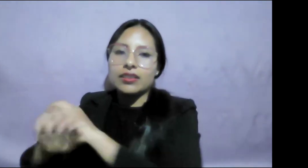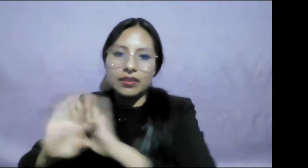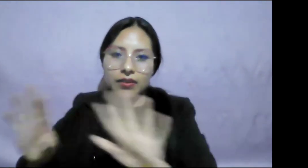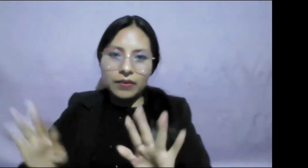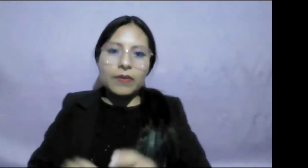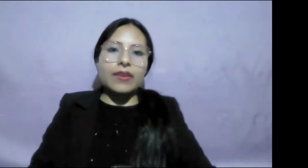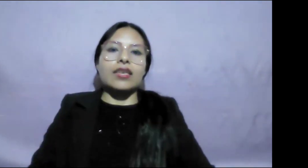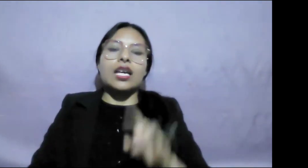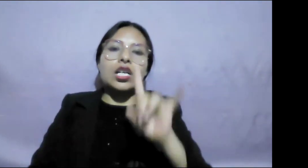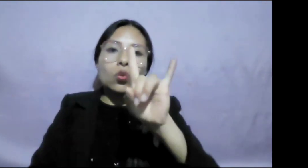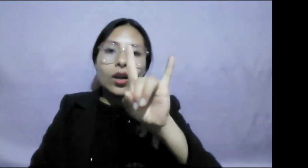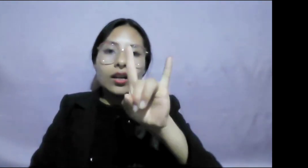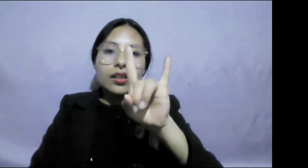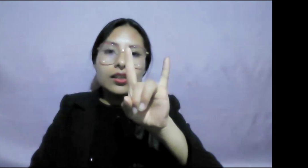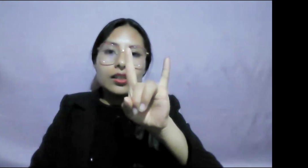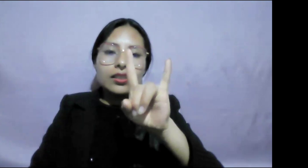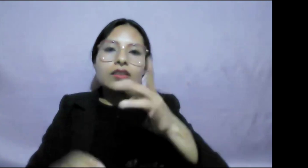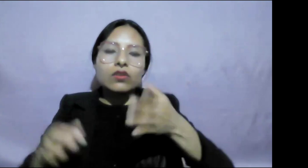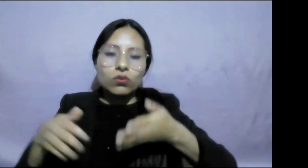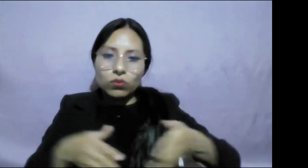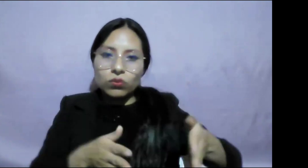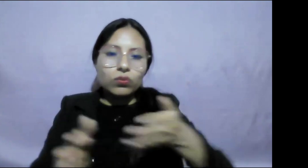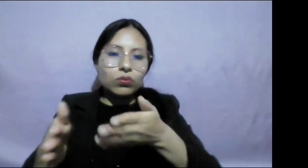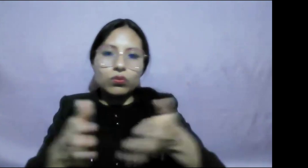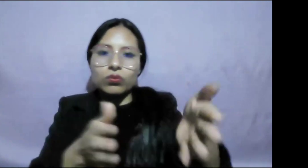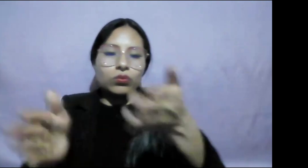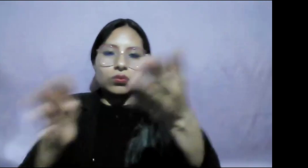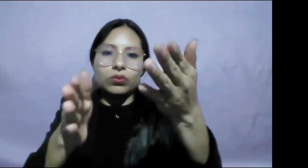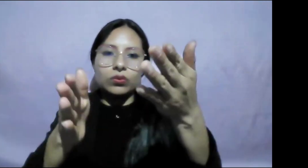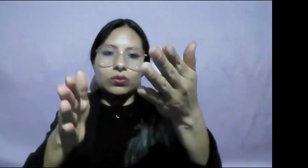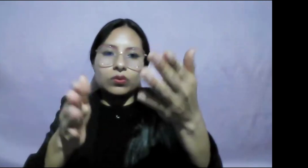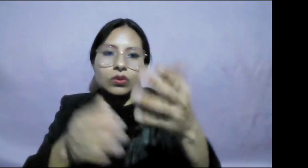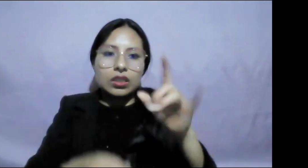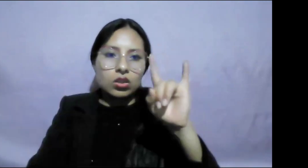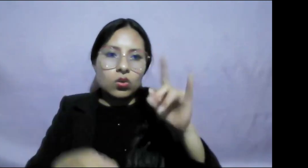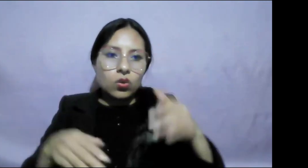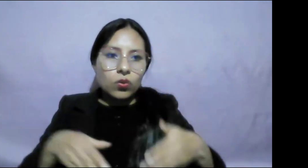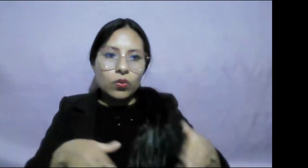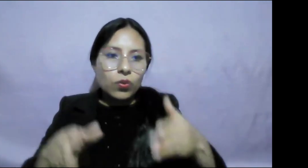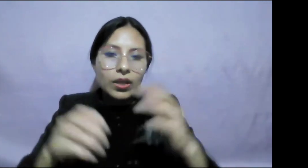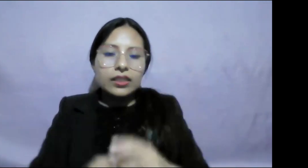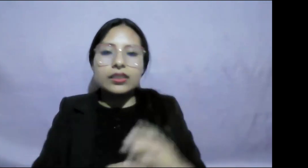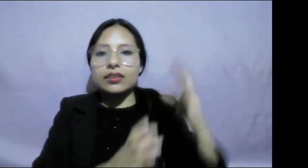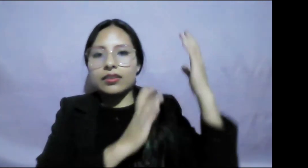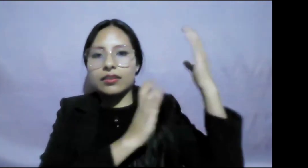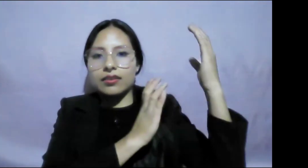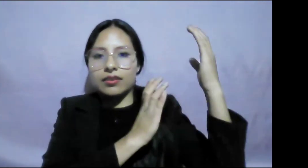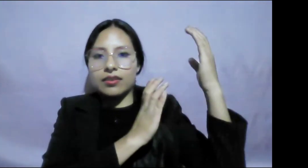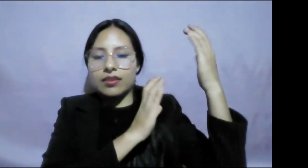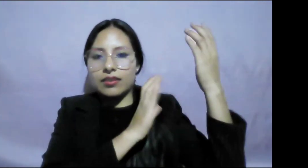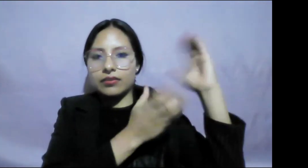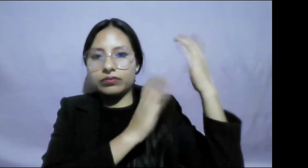afuera ahí está u kayali está repitiendo es de esta